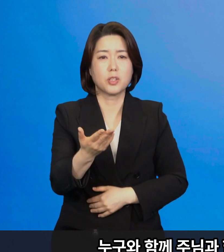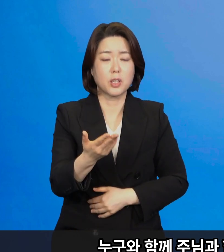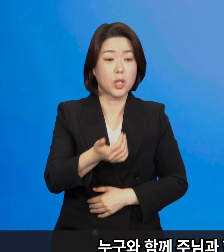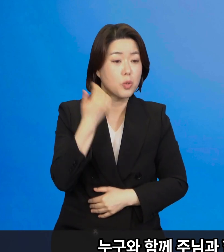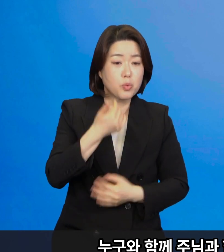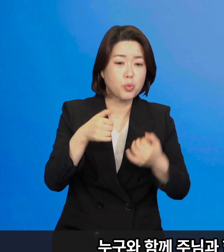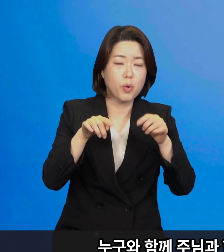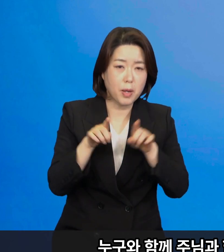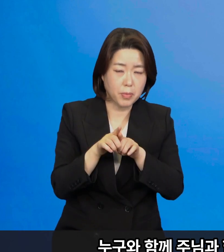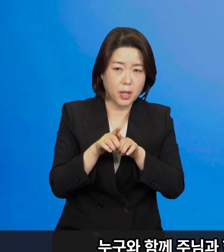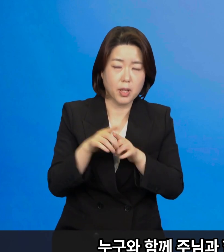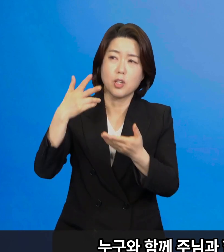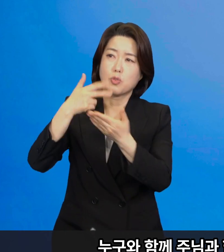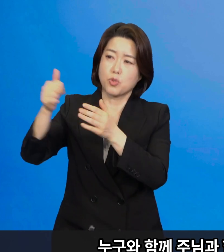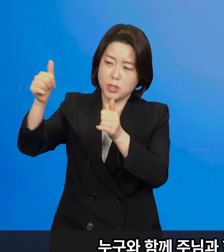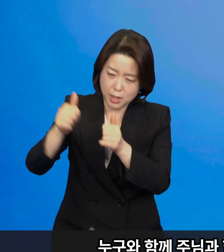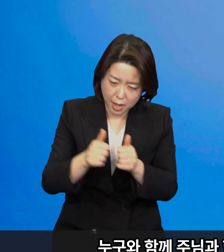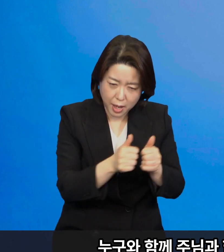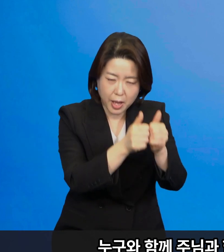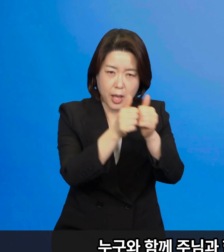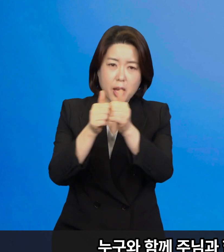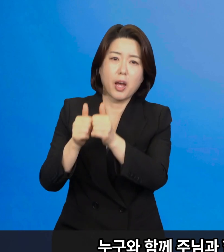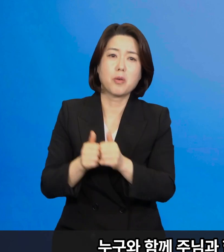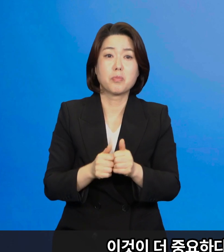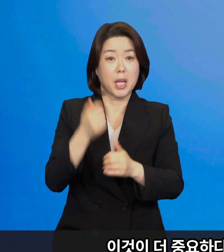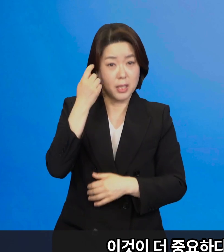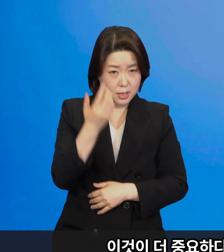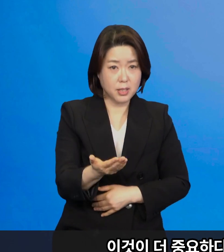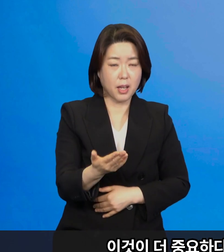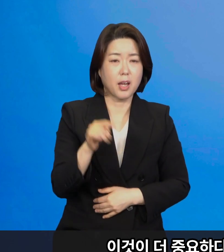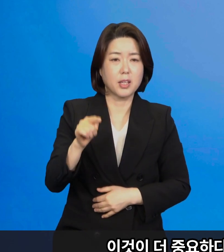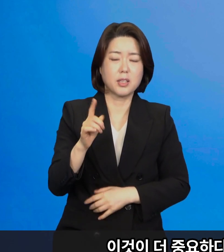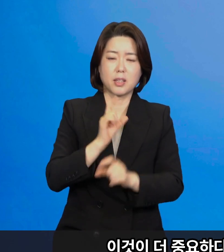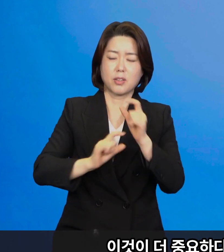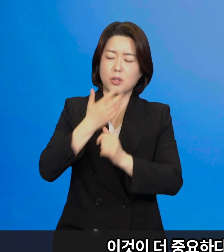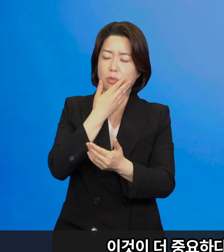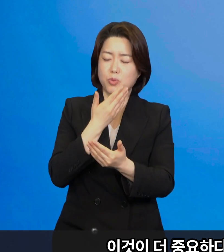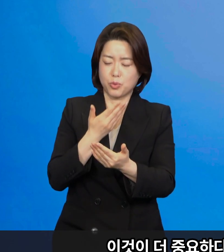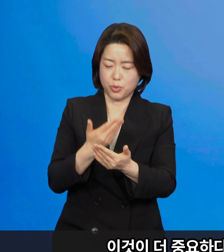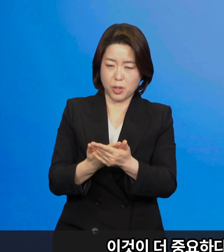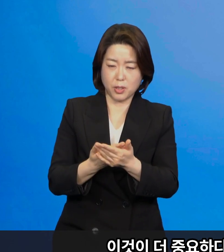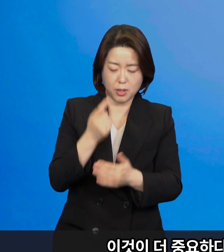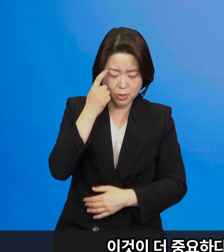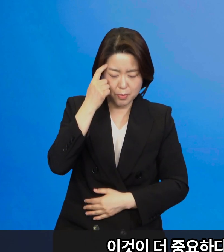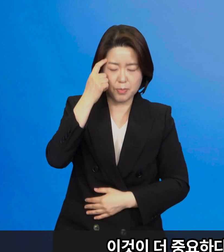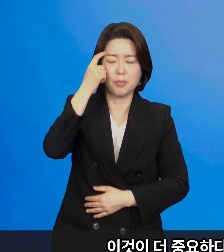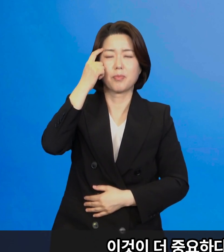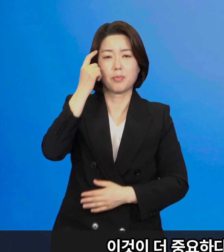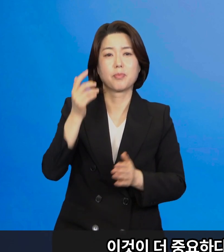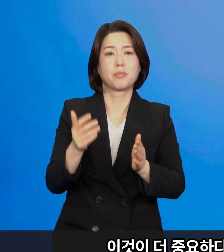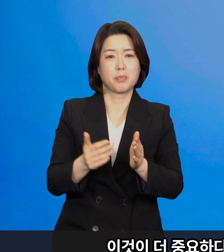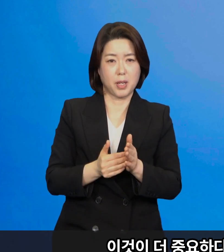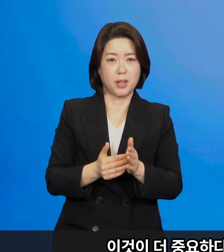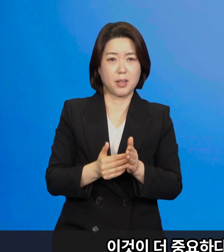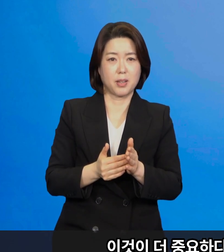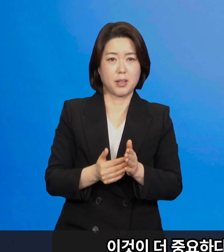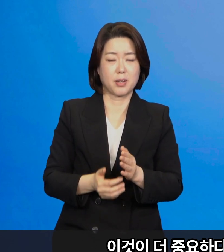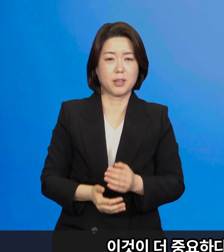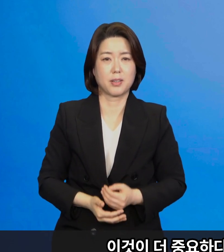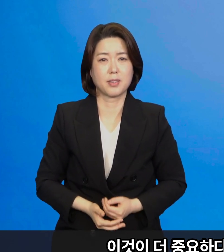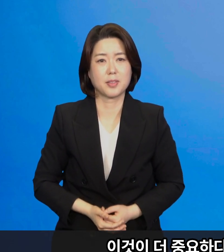함께, 주님과 함께 신실히 동행했느냐, 이것이 더 중요하다는 것을 깨달았습니다.